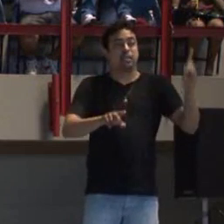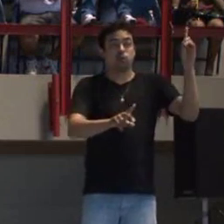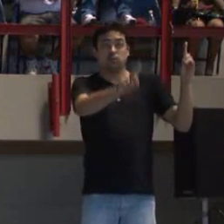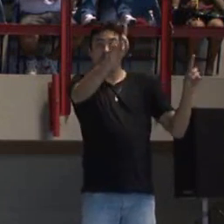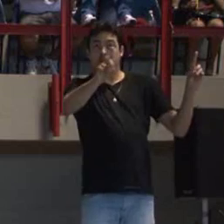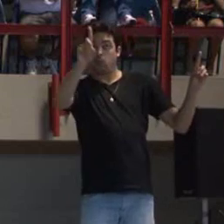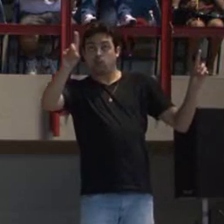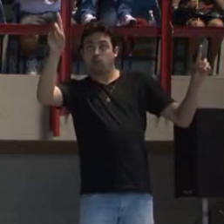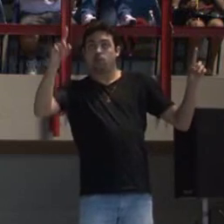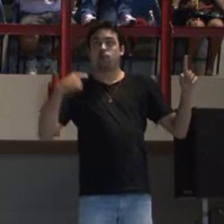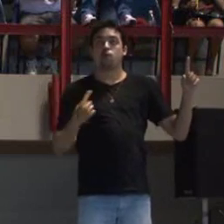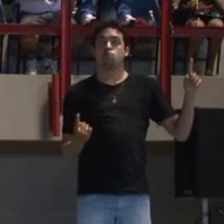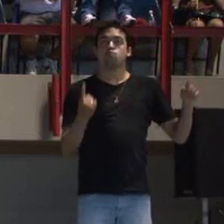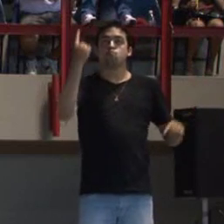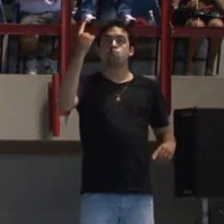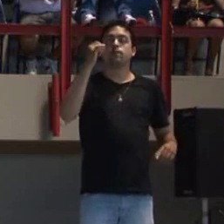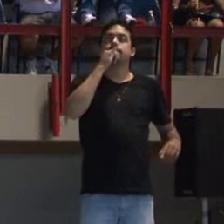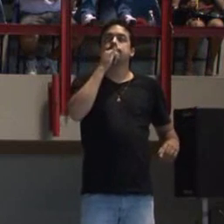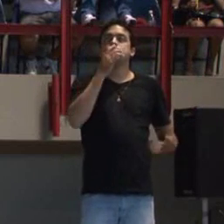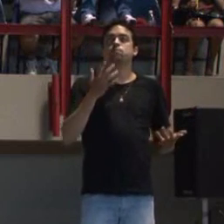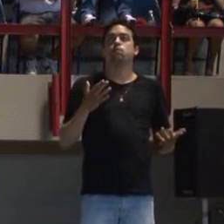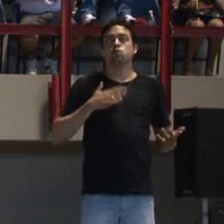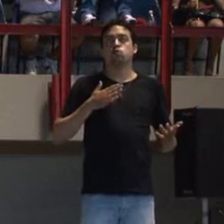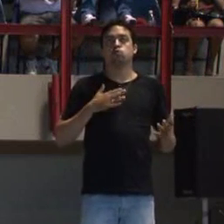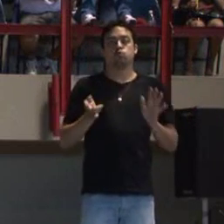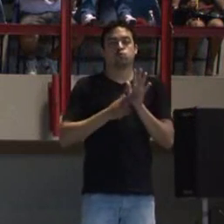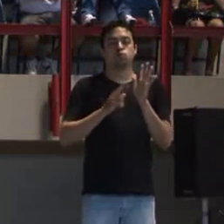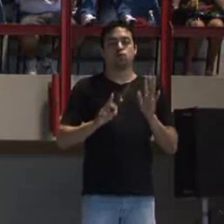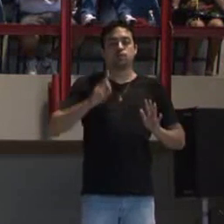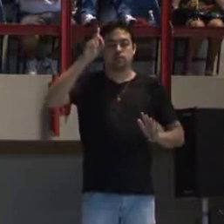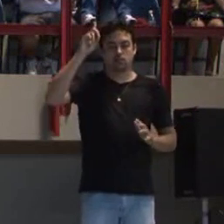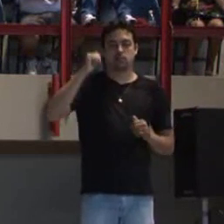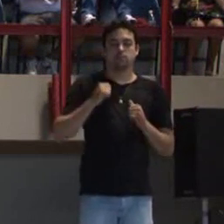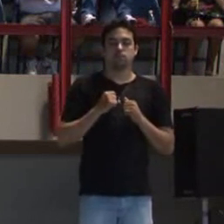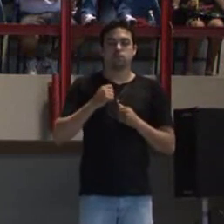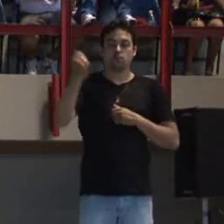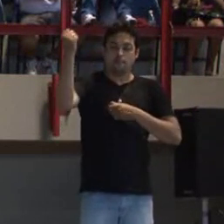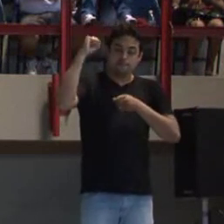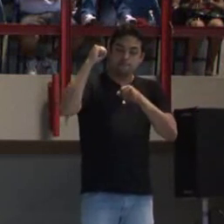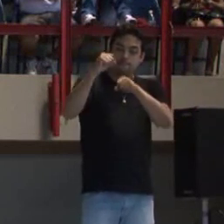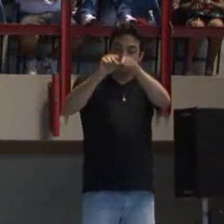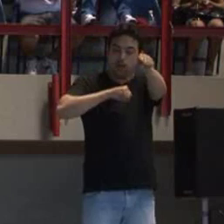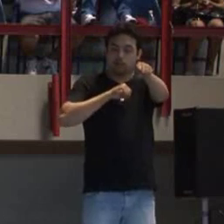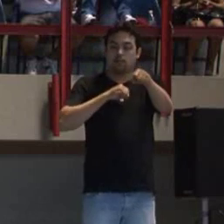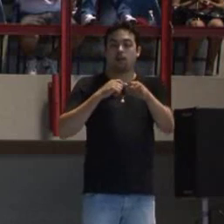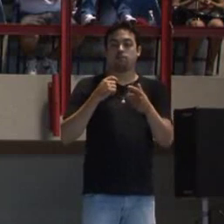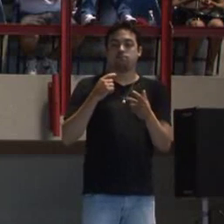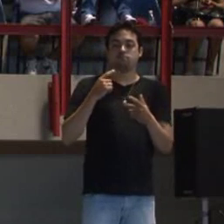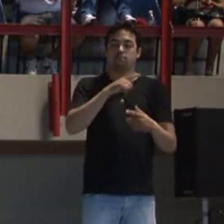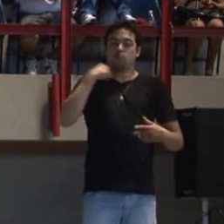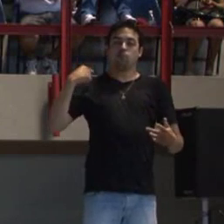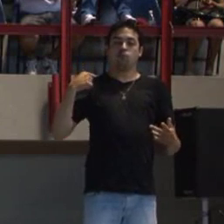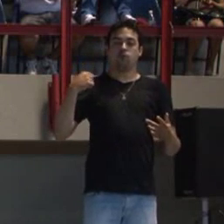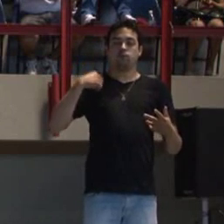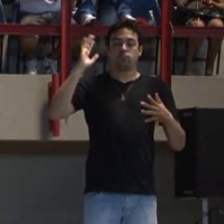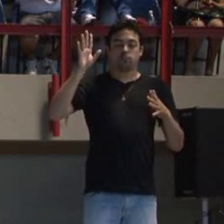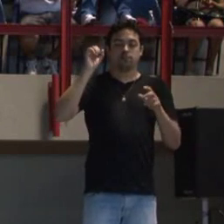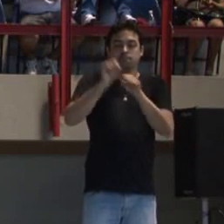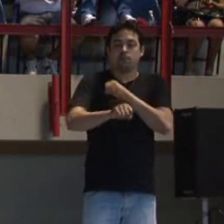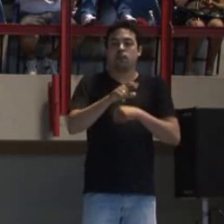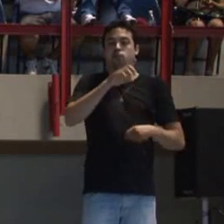só um, se eu disser, por exemplo, que eu sou Deus, e você me matar, pronto, danou-se, o cara matou